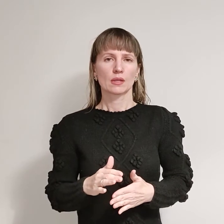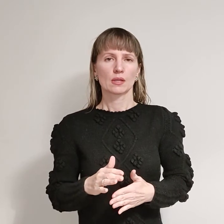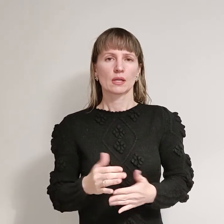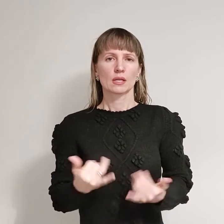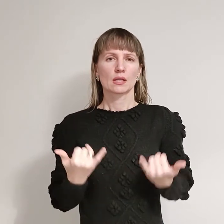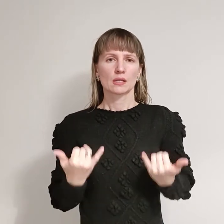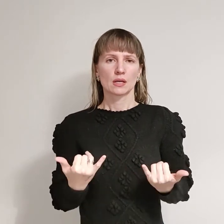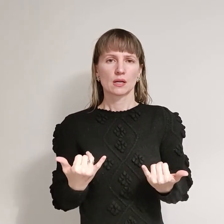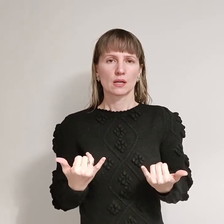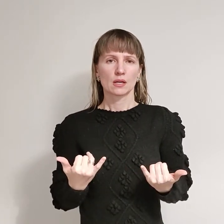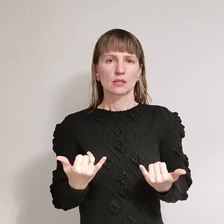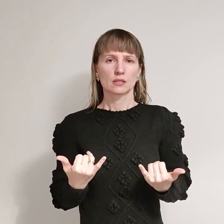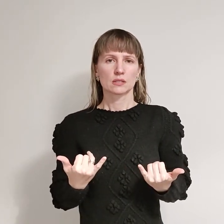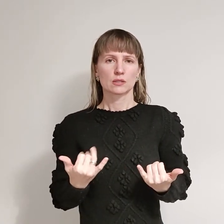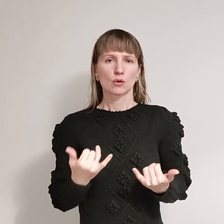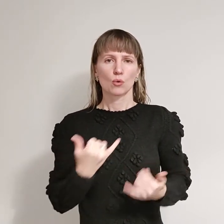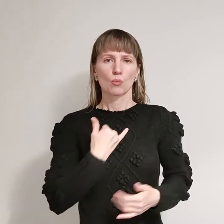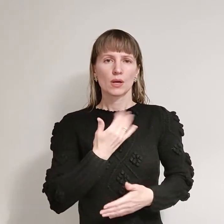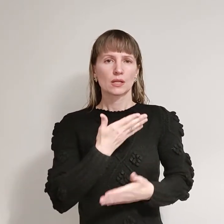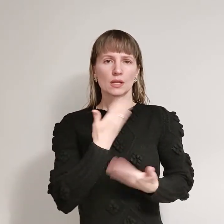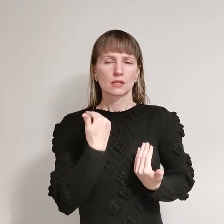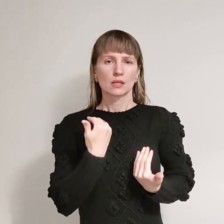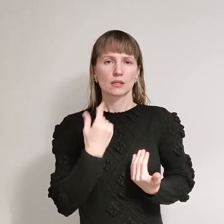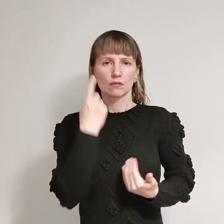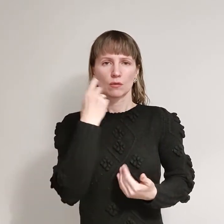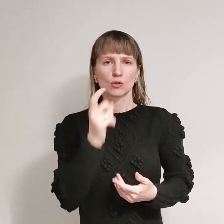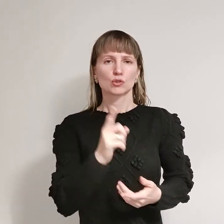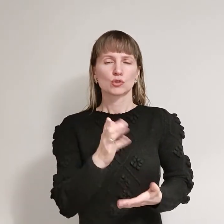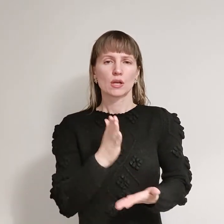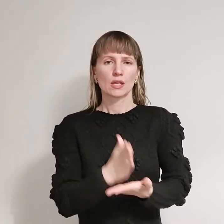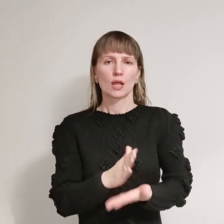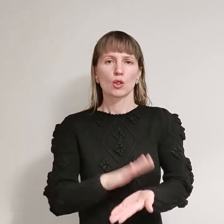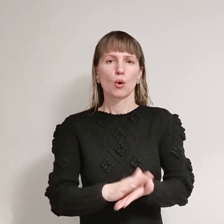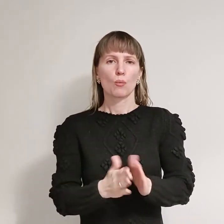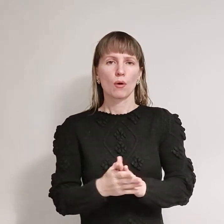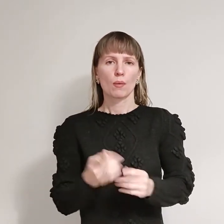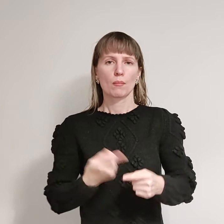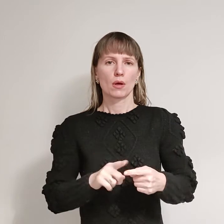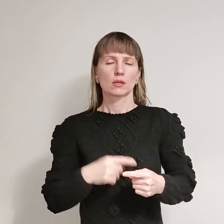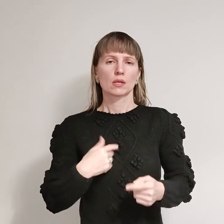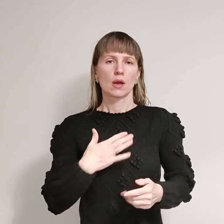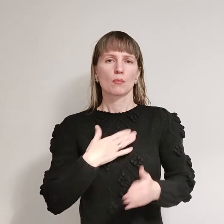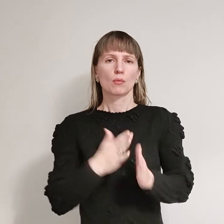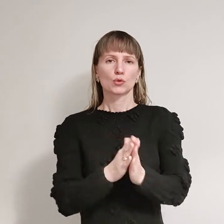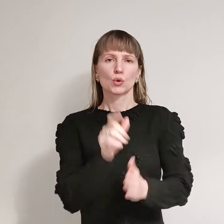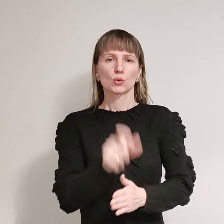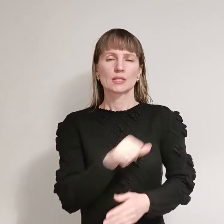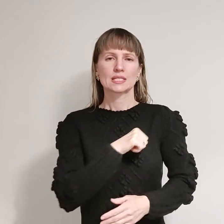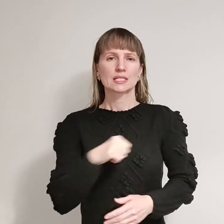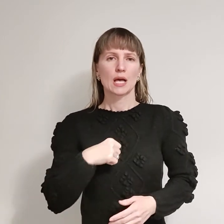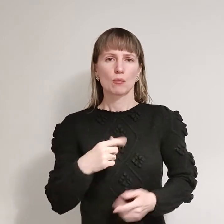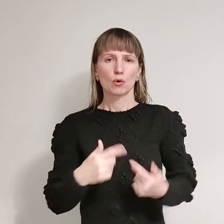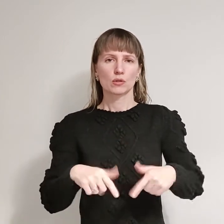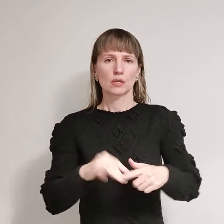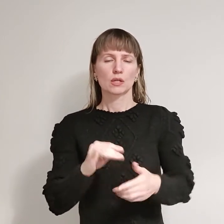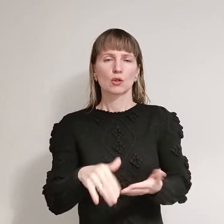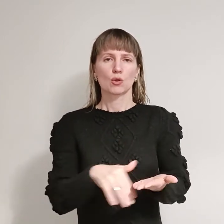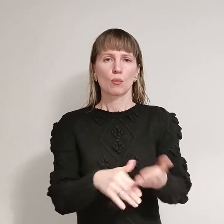Наразі мене відсутня інформація, щоб досягнути будь-які домовленості, тому я закликаю людей самоорганізуватися і допомагати один